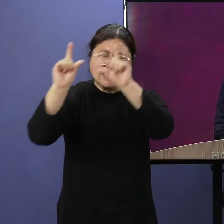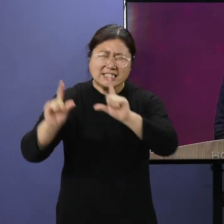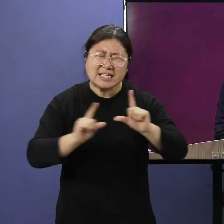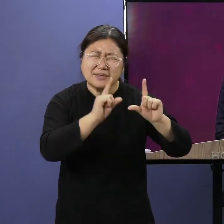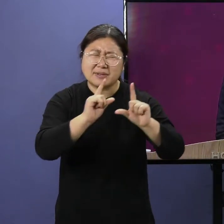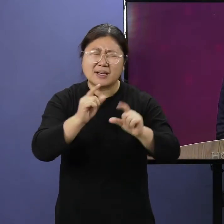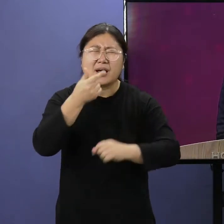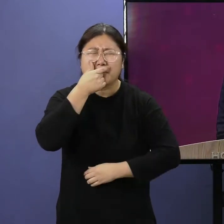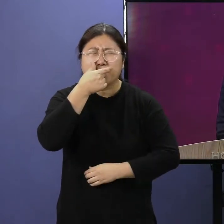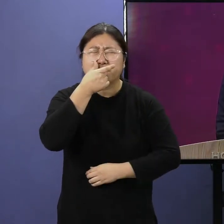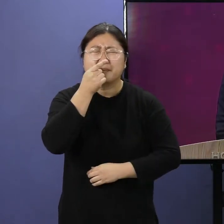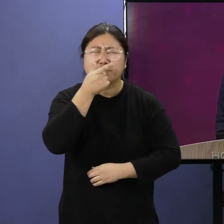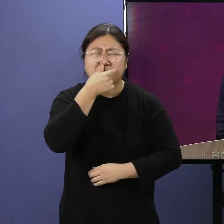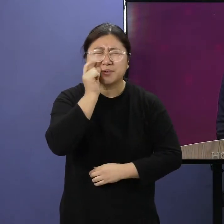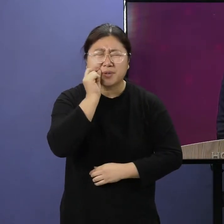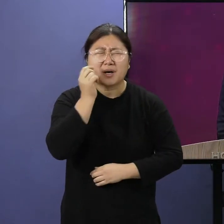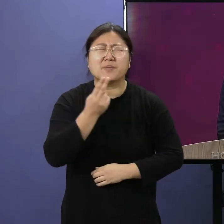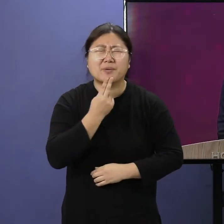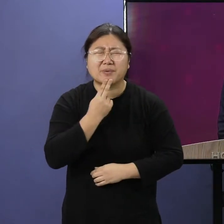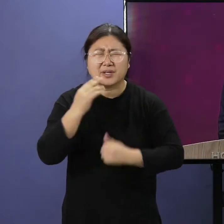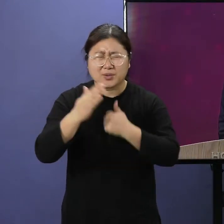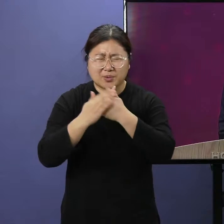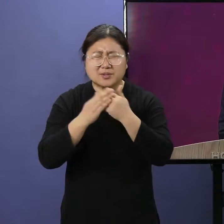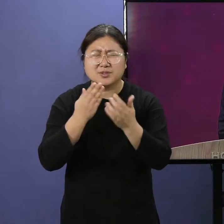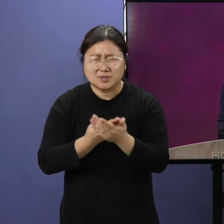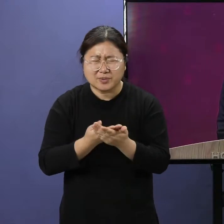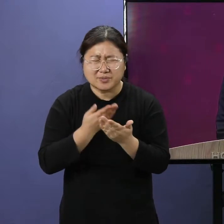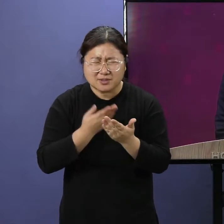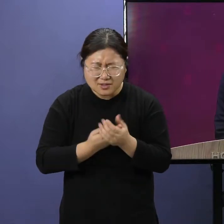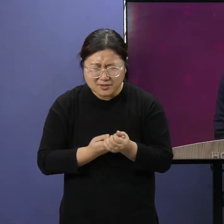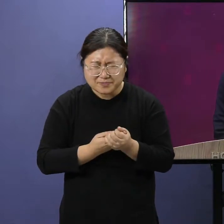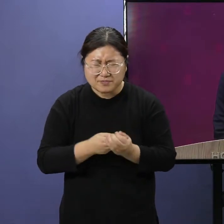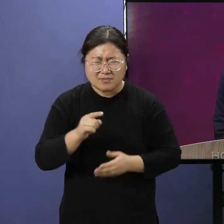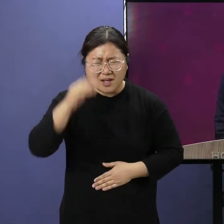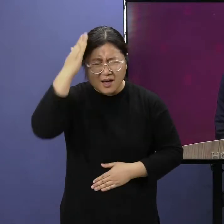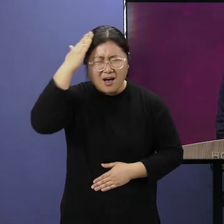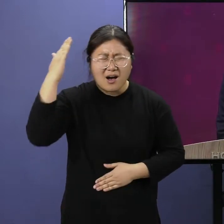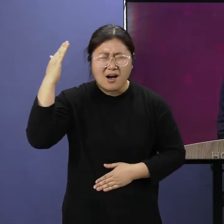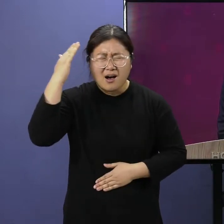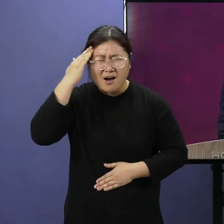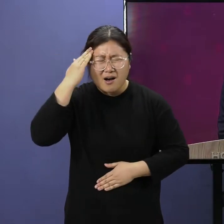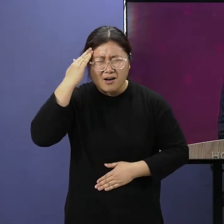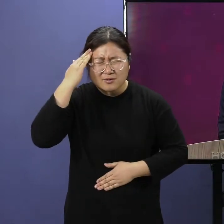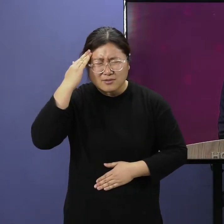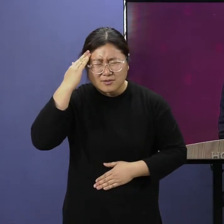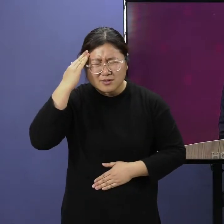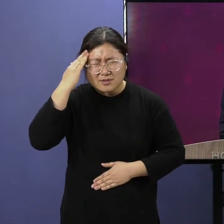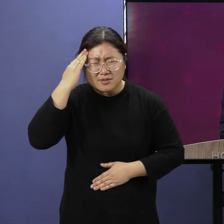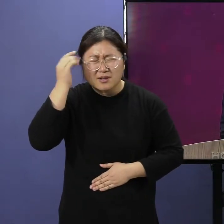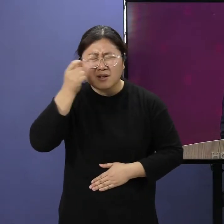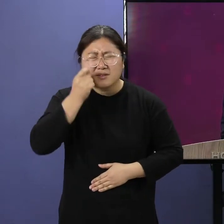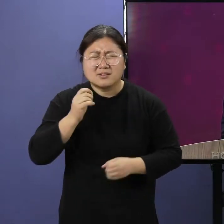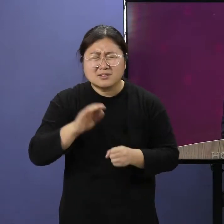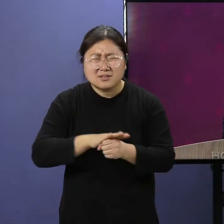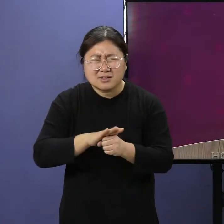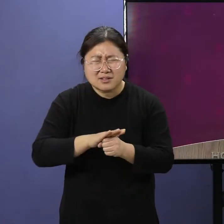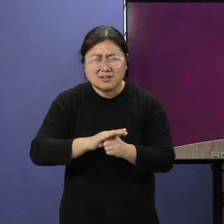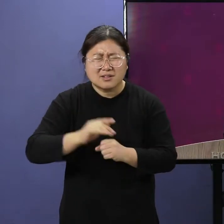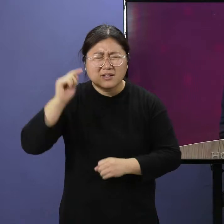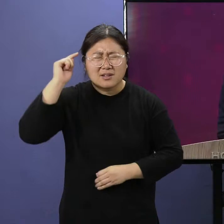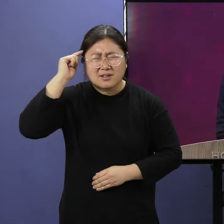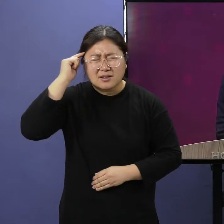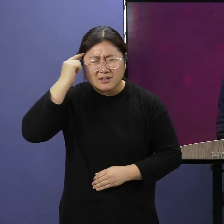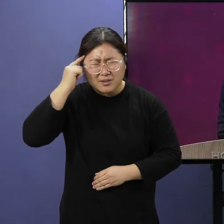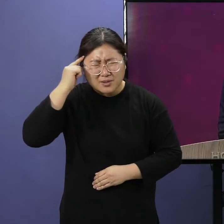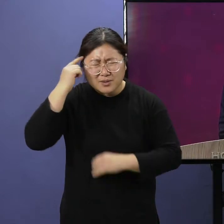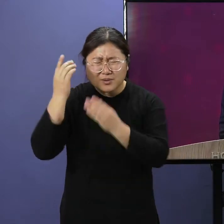간절히 원합니다. 하나님 아버지, 이 나라 이 민족을 불쌍히 여겨주시고 정치하는 중들이 하나님 앞에 권위 앞에 무릎을